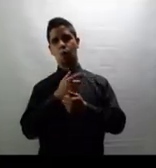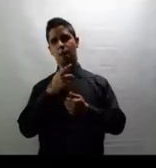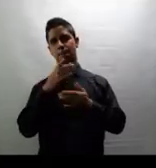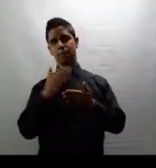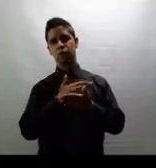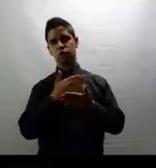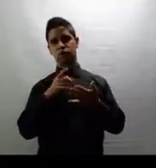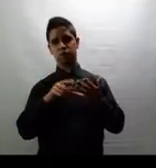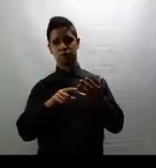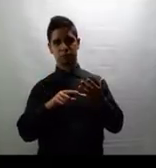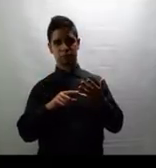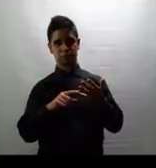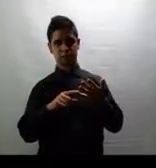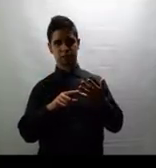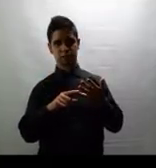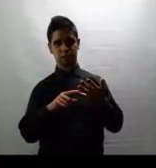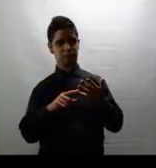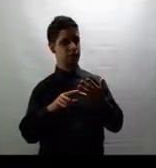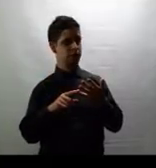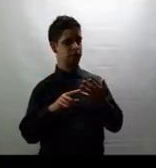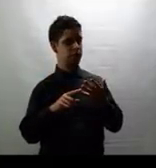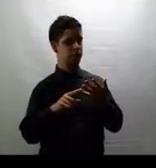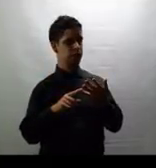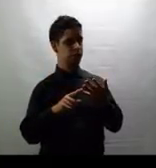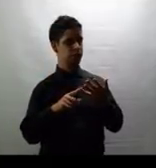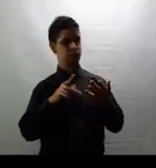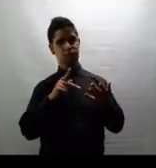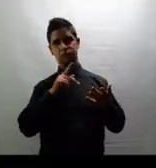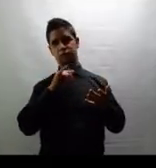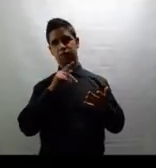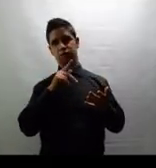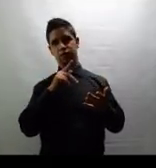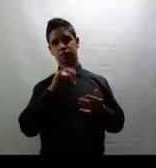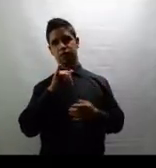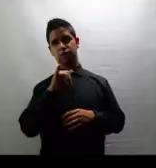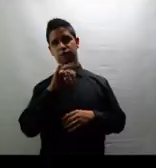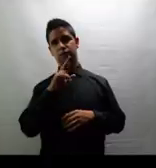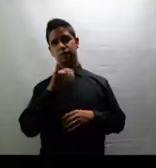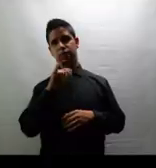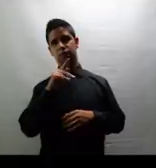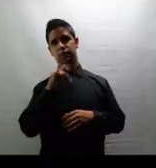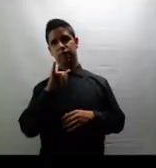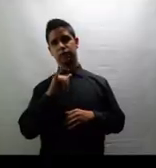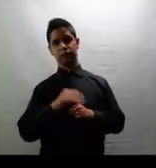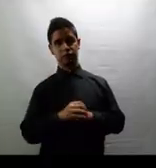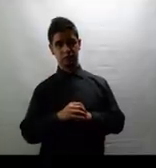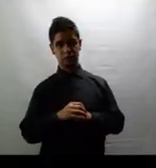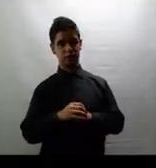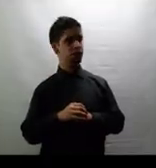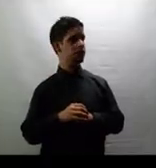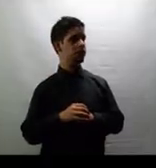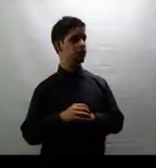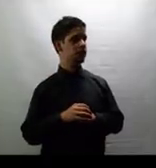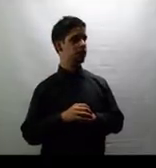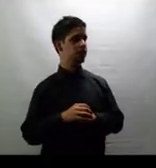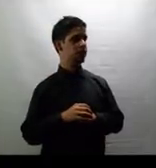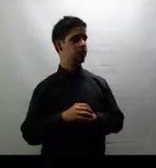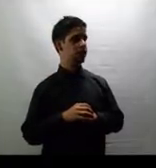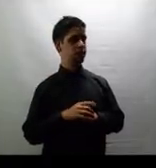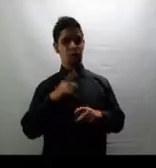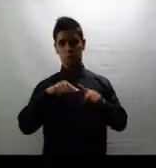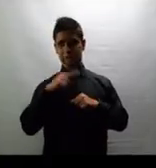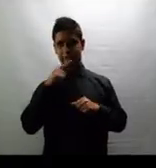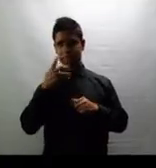quique que está aquí y quiero que quiere que no quede que hay virgen